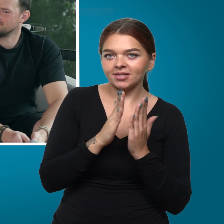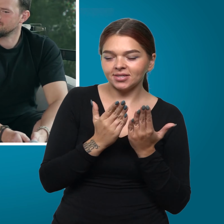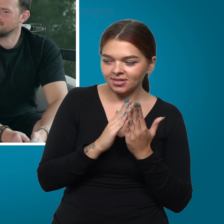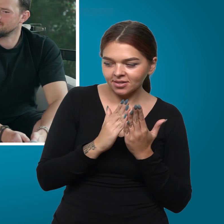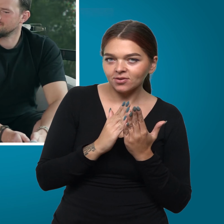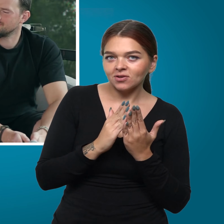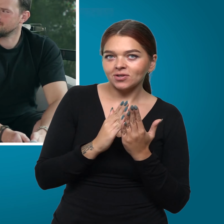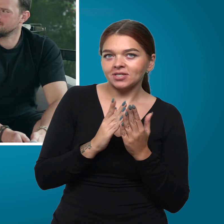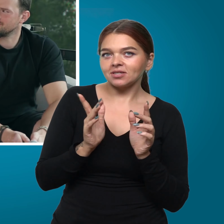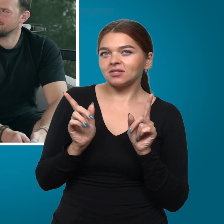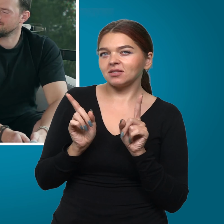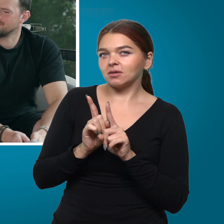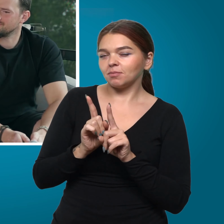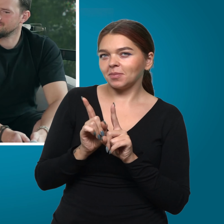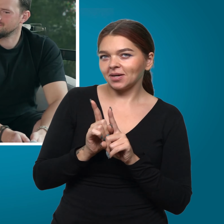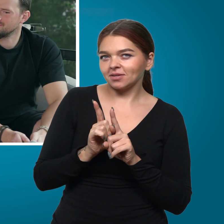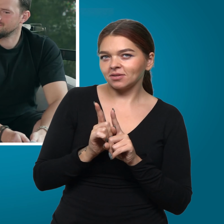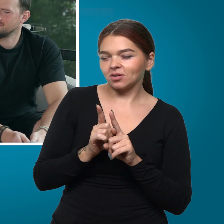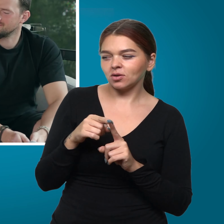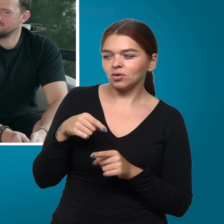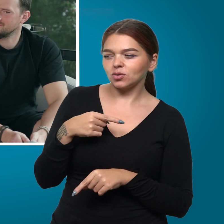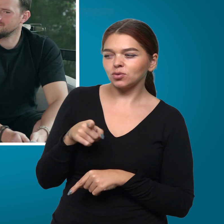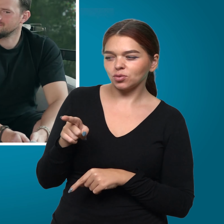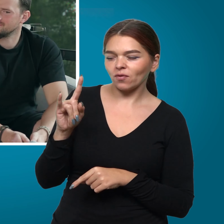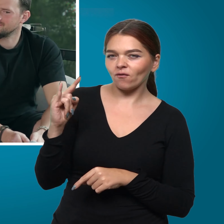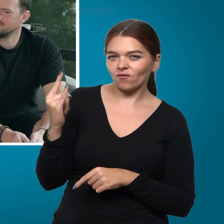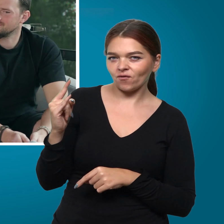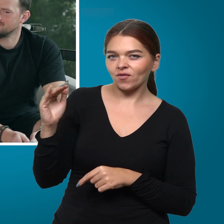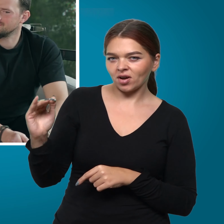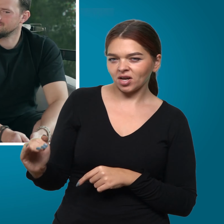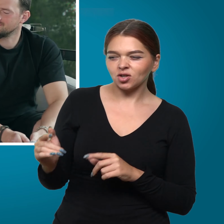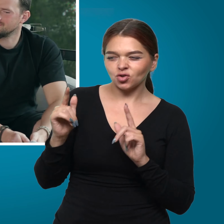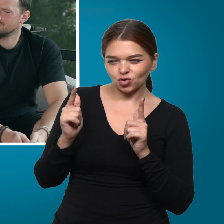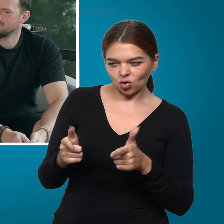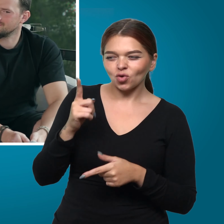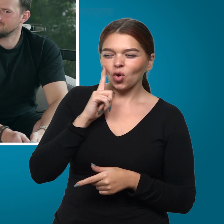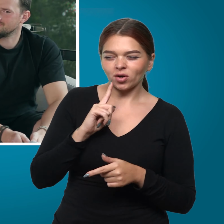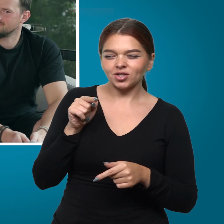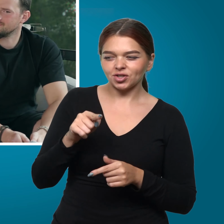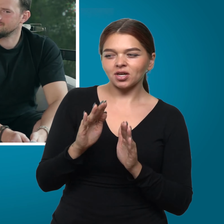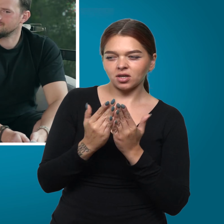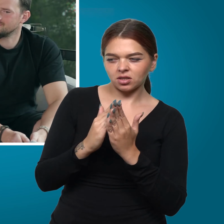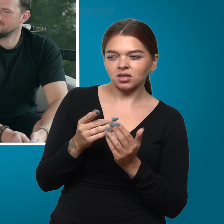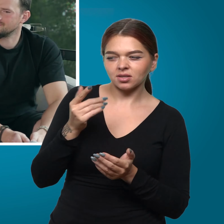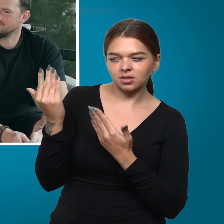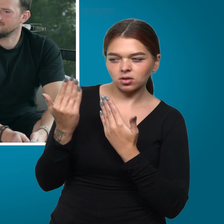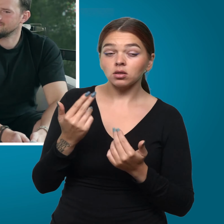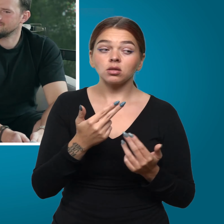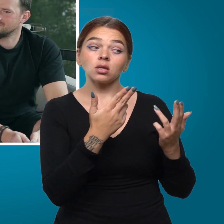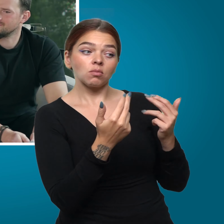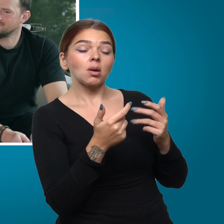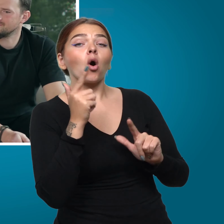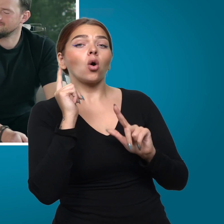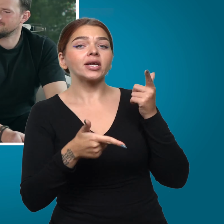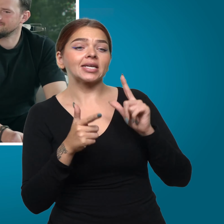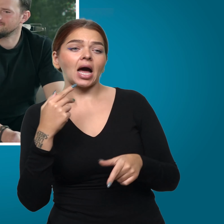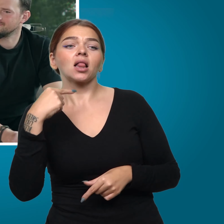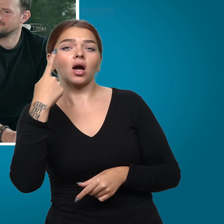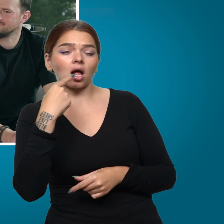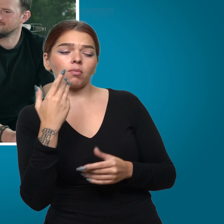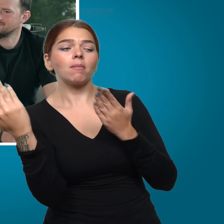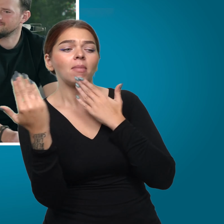Ir ar jūsų vaikas tikrai nori šitą skaityti? Taip, tai jinai jau originalo kalbą perskaitė ir filmą matė. Ir aš mamai sakau,